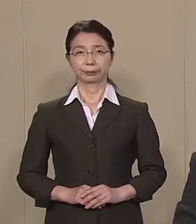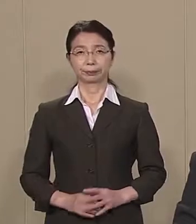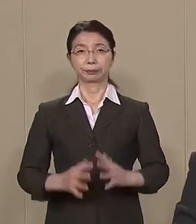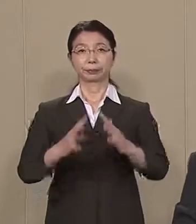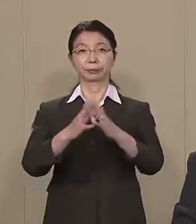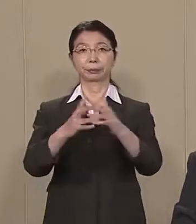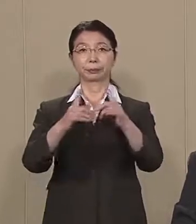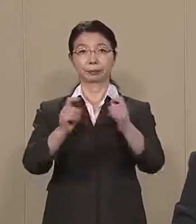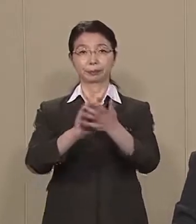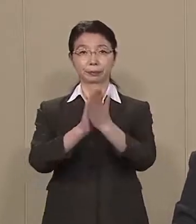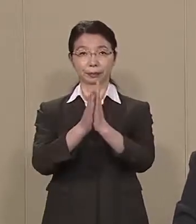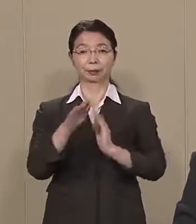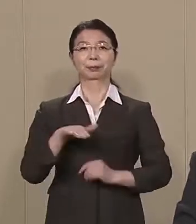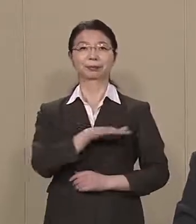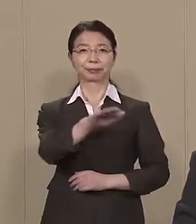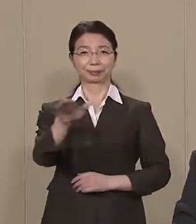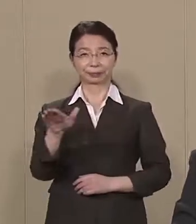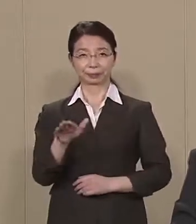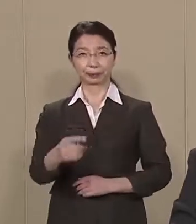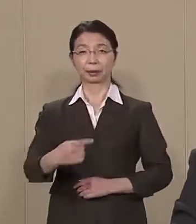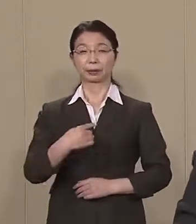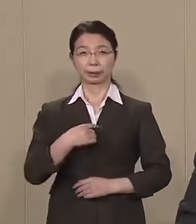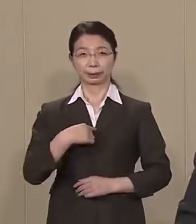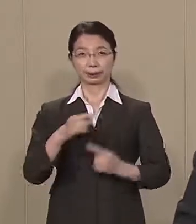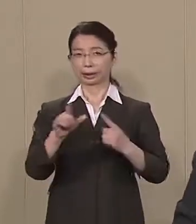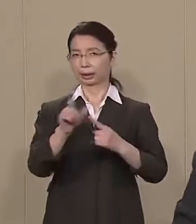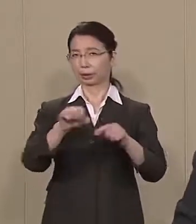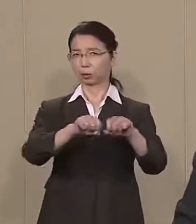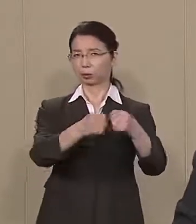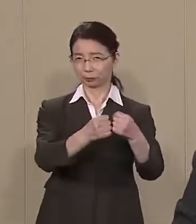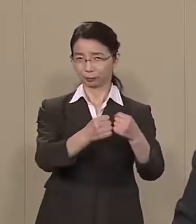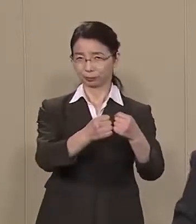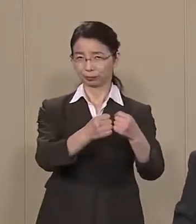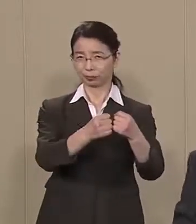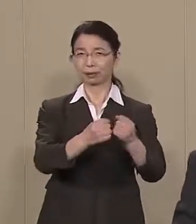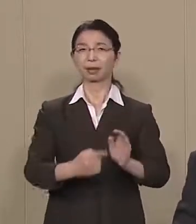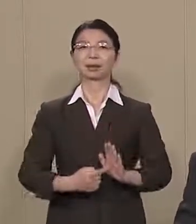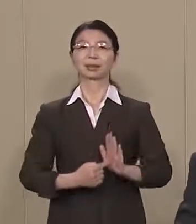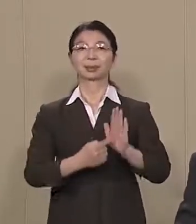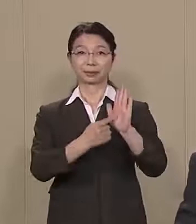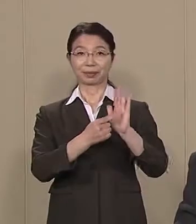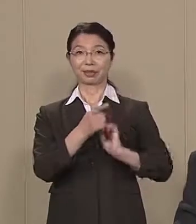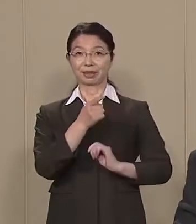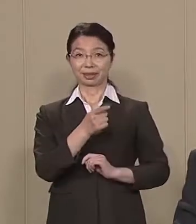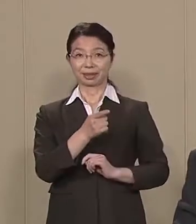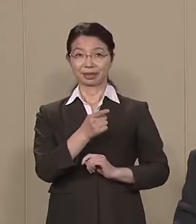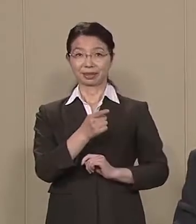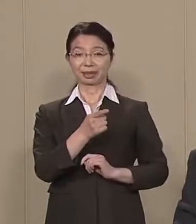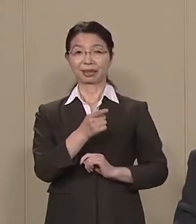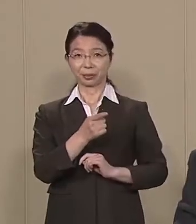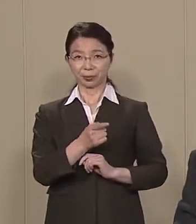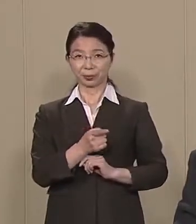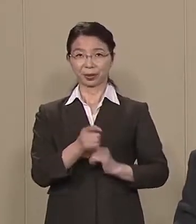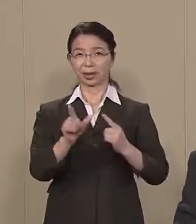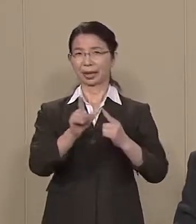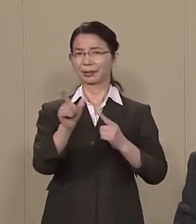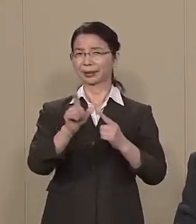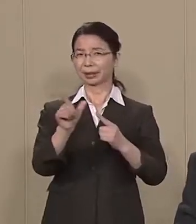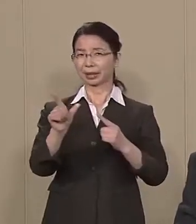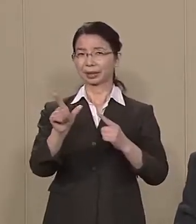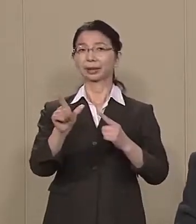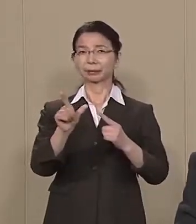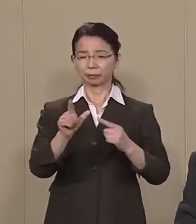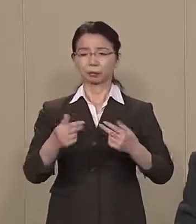宮城県の皆様私は nhk を僕は素で有名なnhk から国民